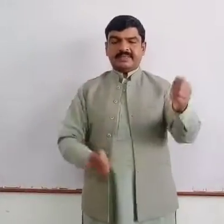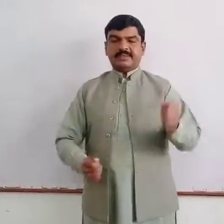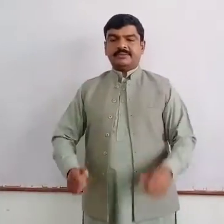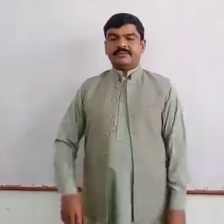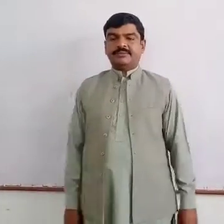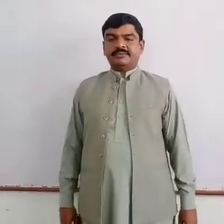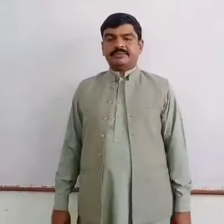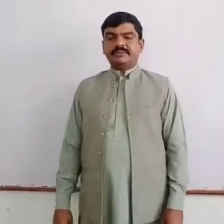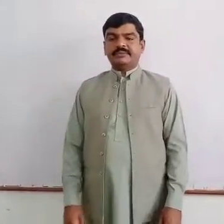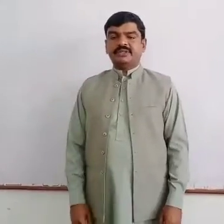दर्जी